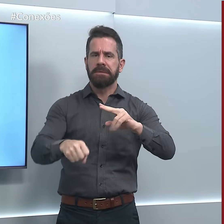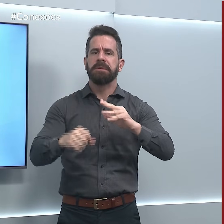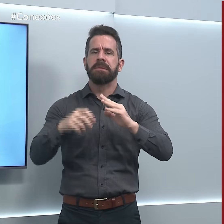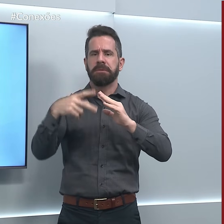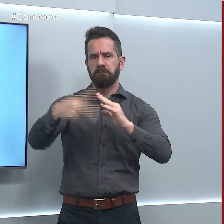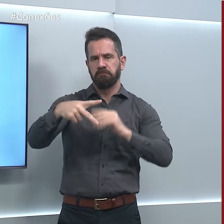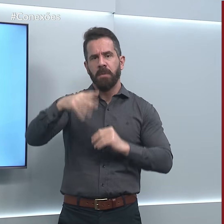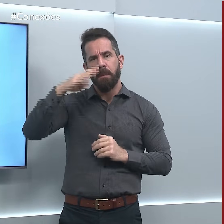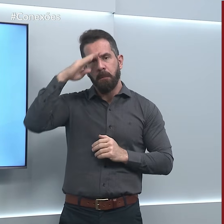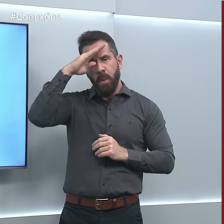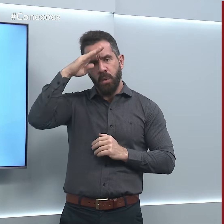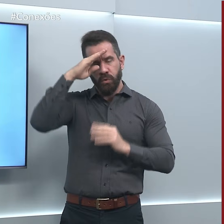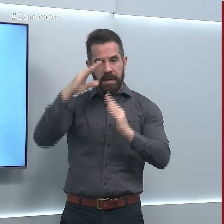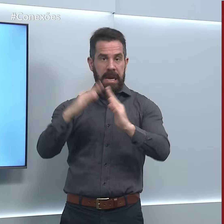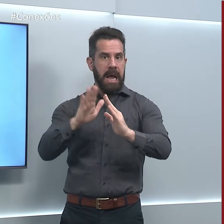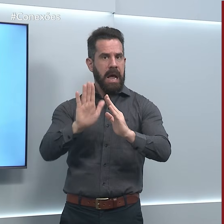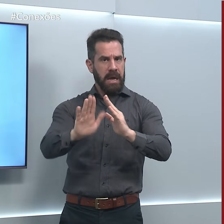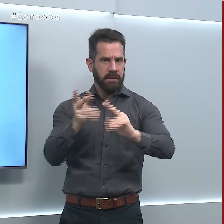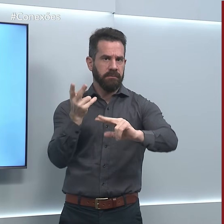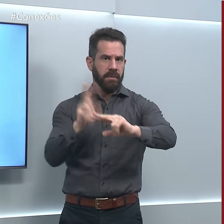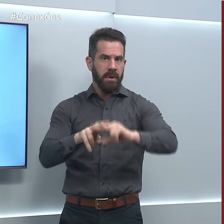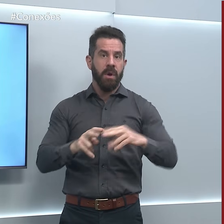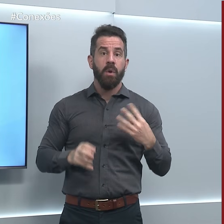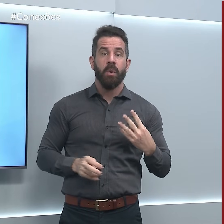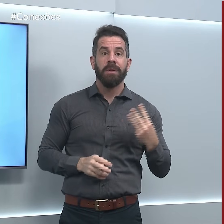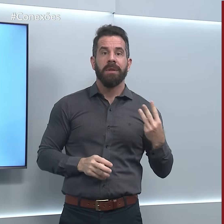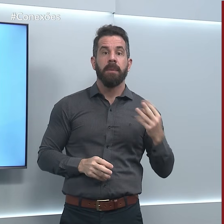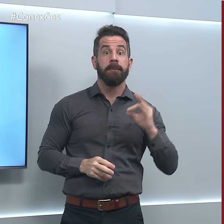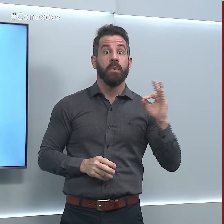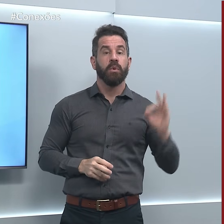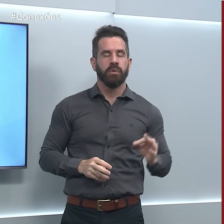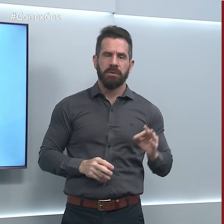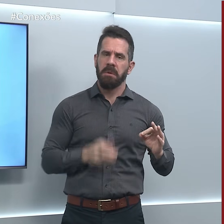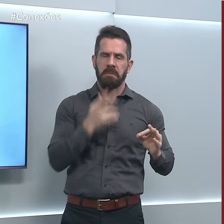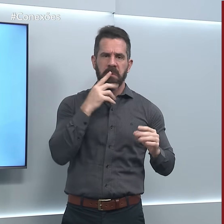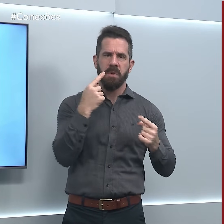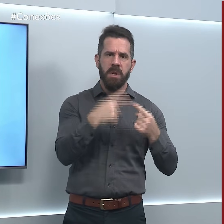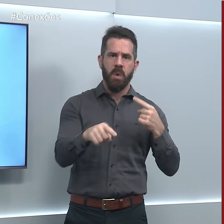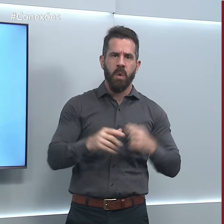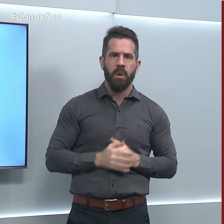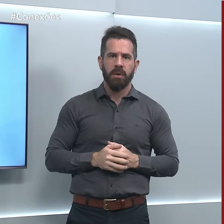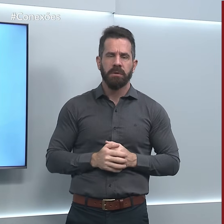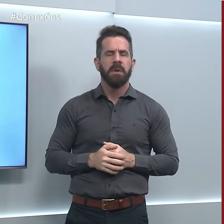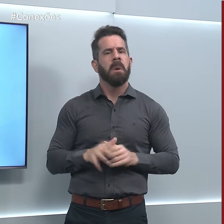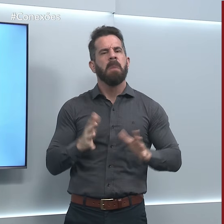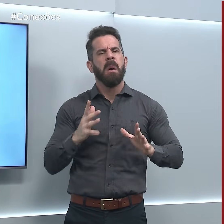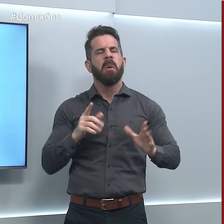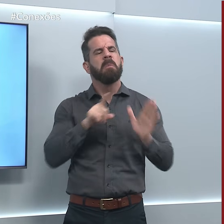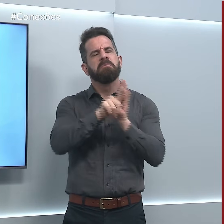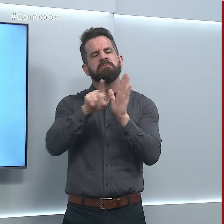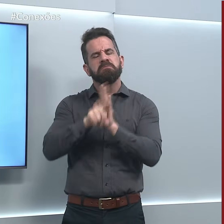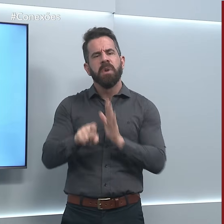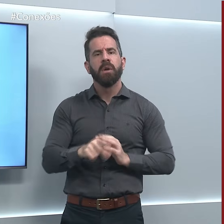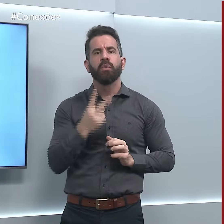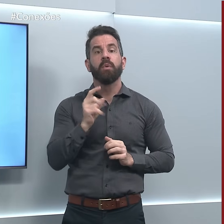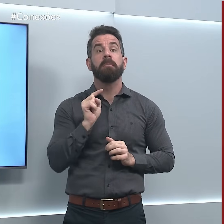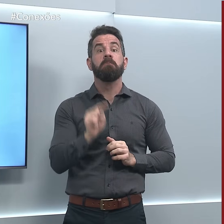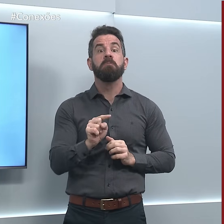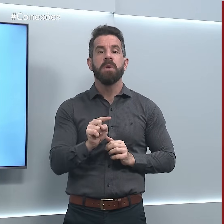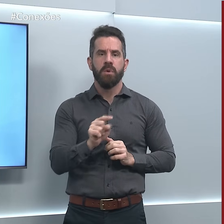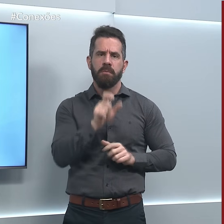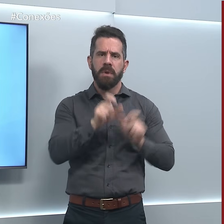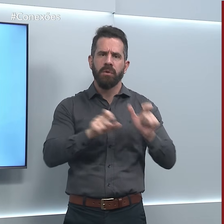e 43% são contra. Foram entrevistadas cerca de 2.000 pessoas em diferentes regiões do